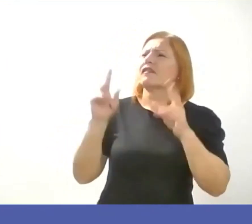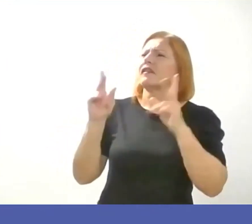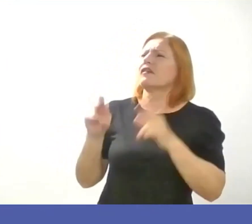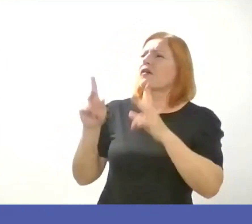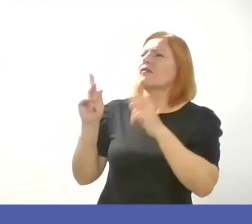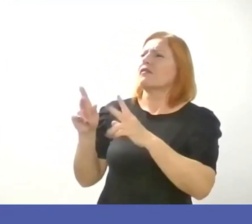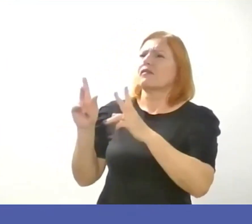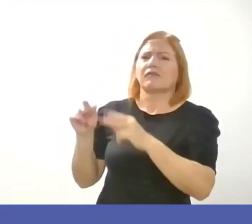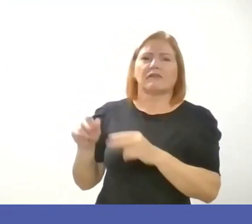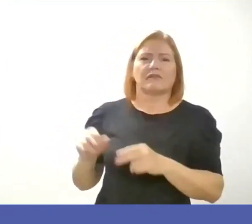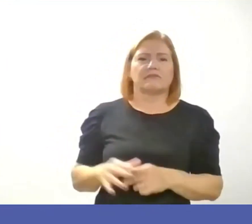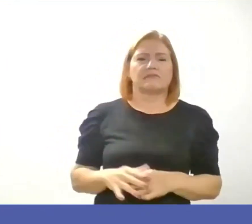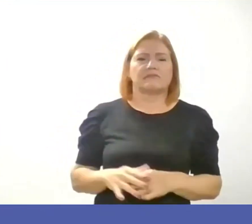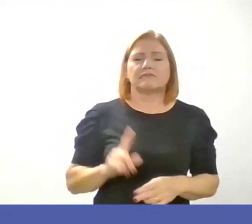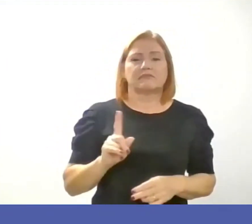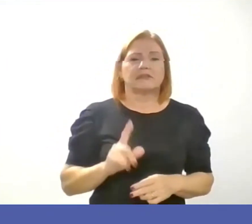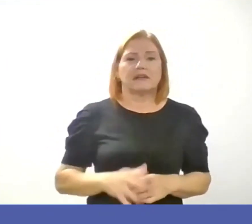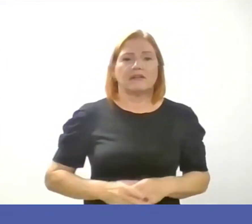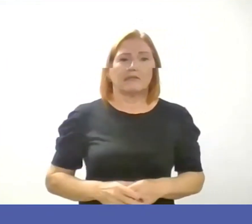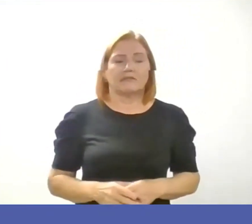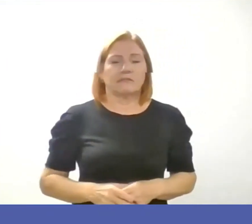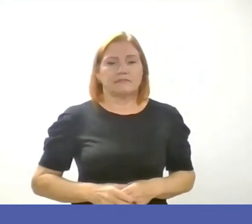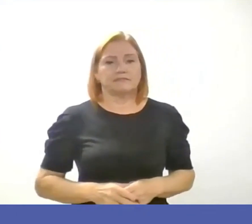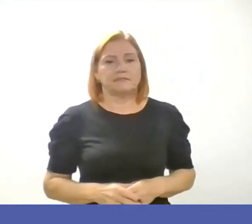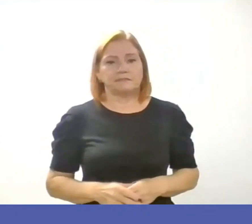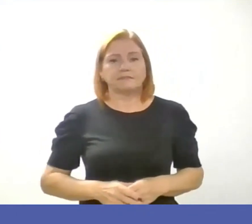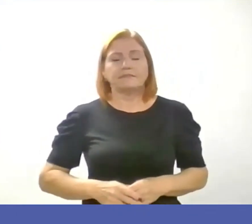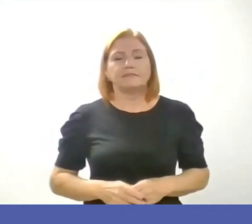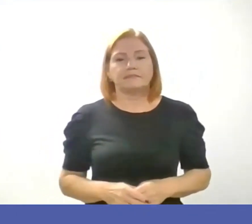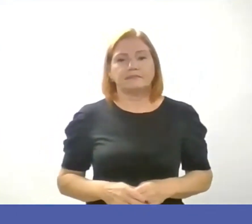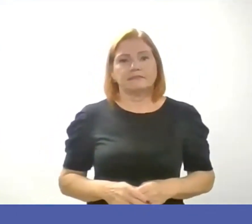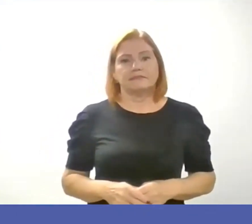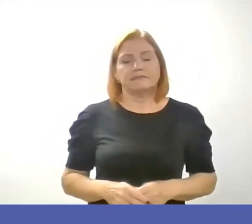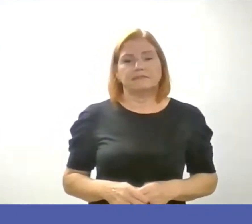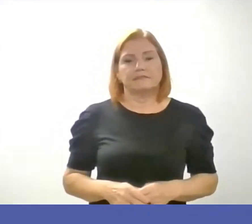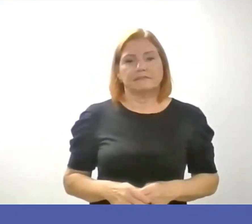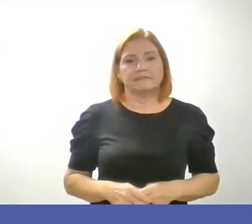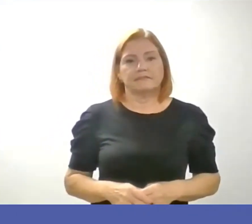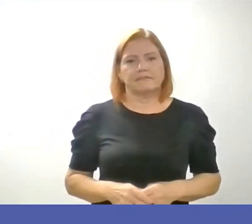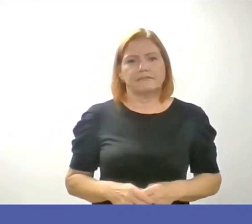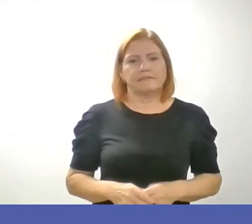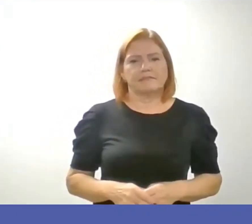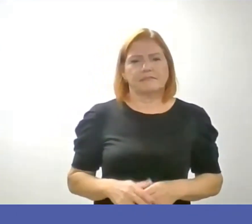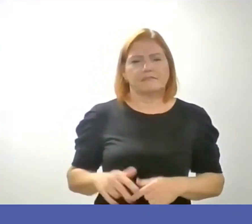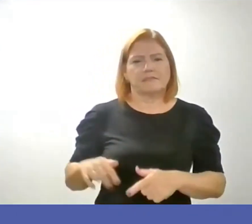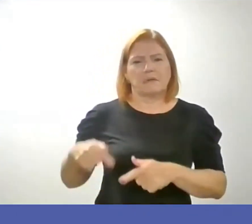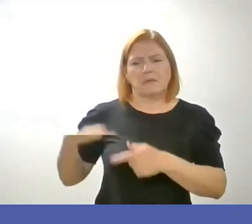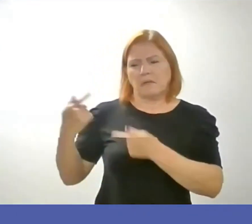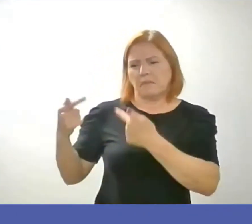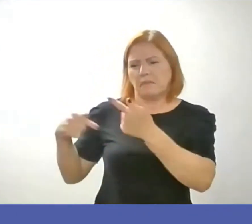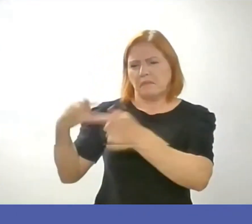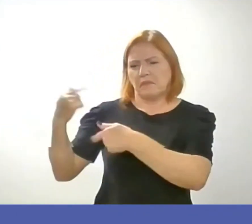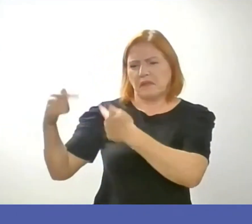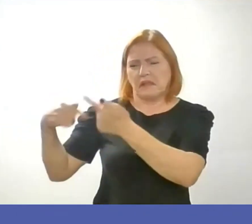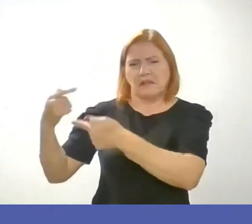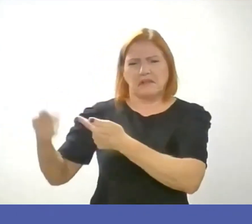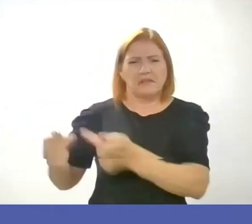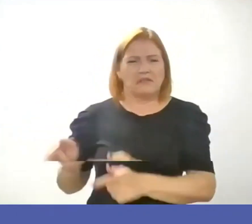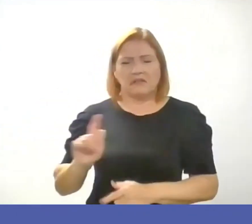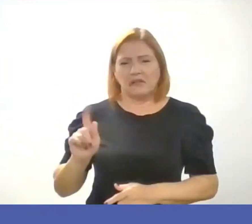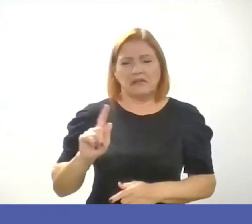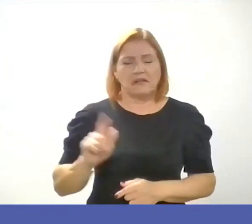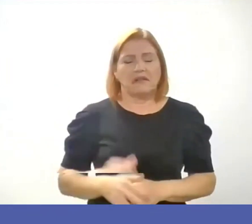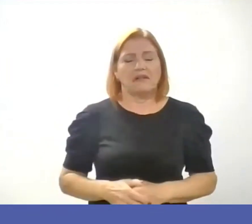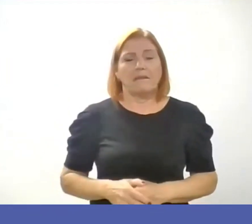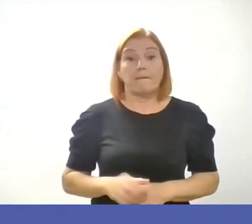ser meramente convencionais, tradicionais. Esses têm que seguir de perto o